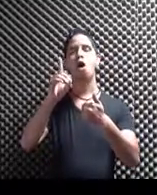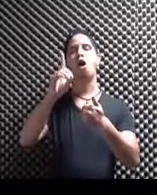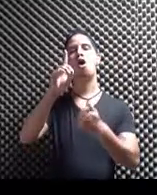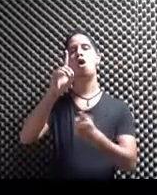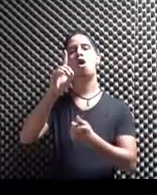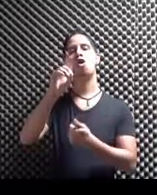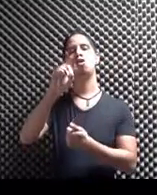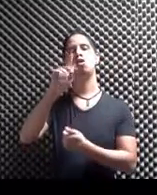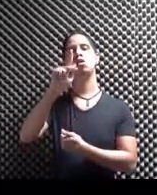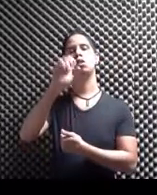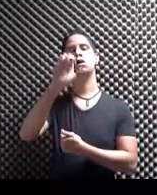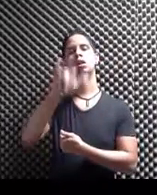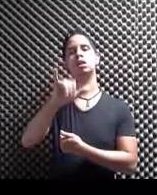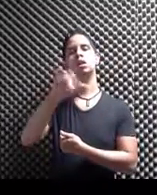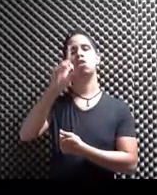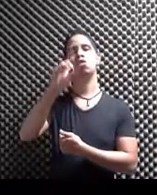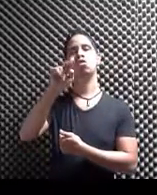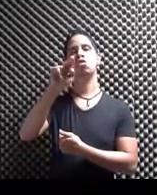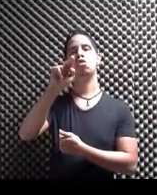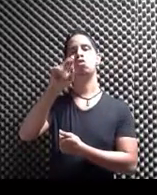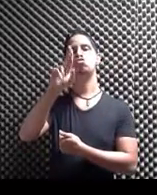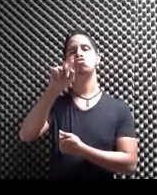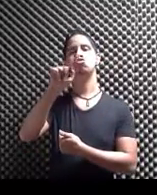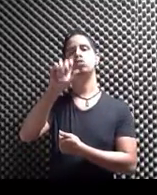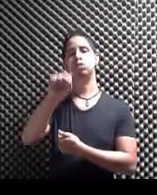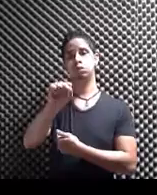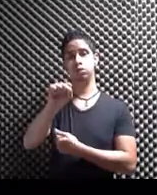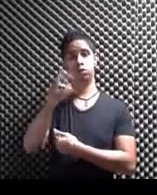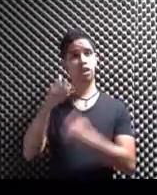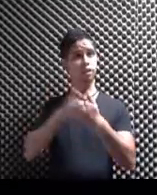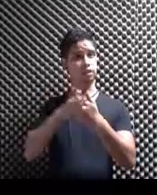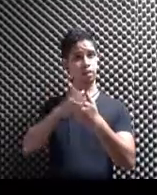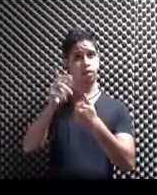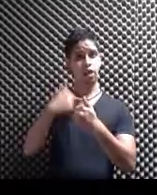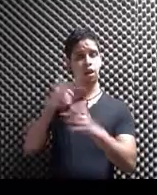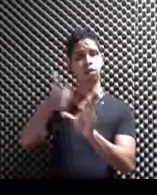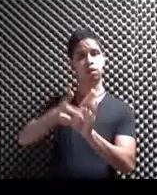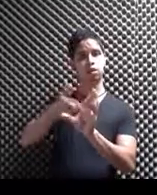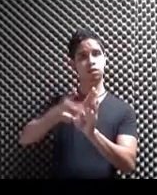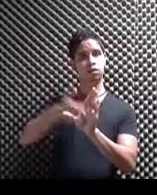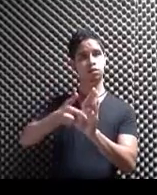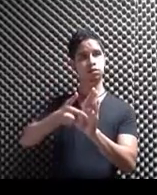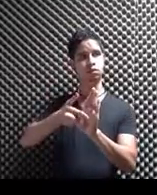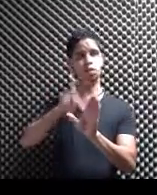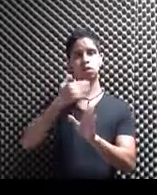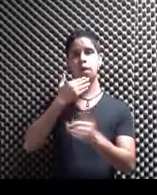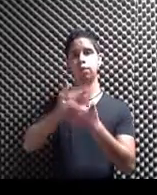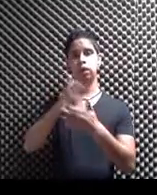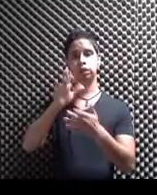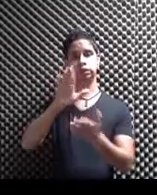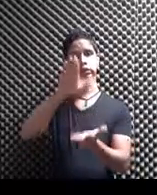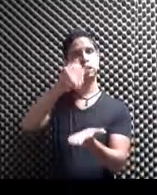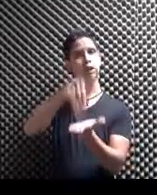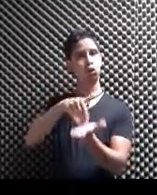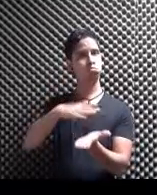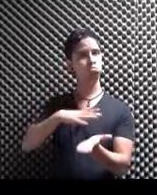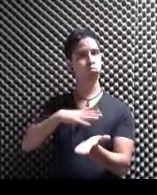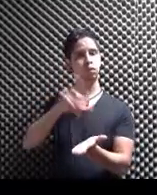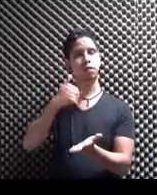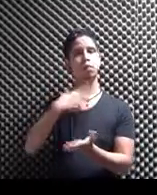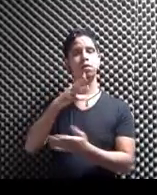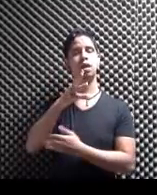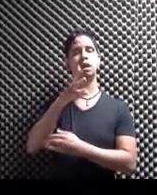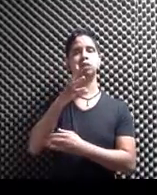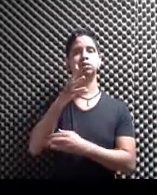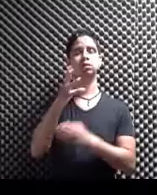donas y frente a la gasolinera Puma exacto que estamos está para el lado de acá muy céntrico muy bien ubicado muy céntrico estamos de 10 de la mañana